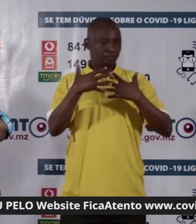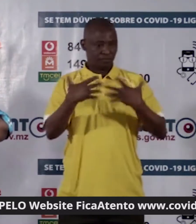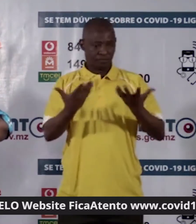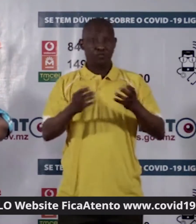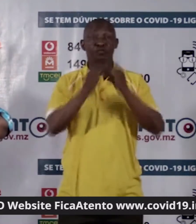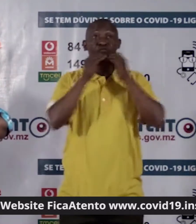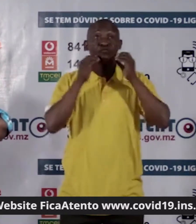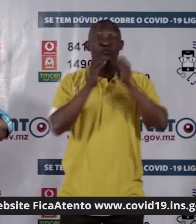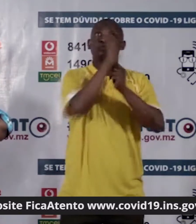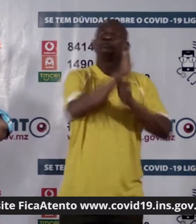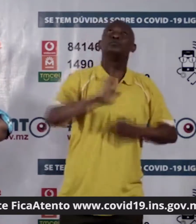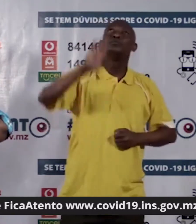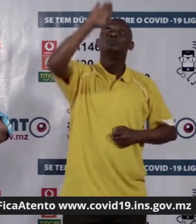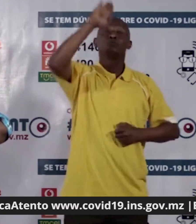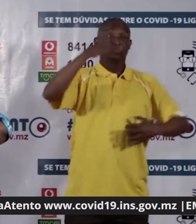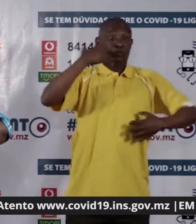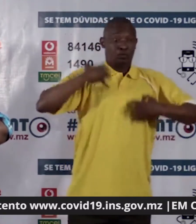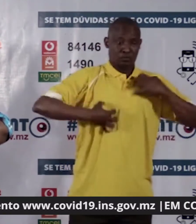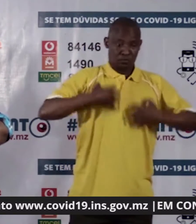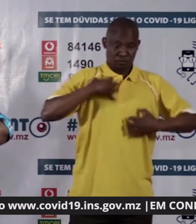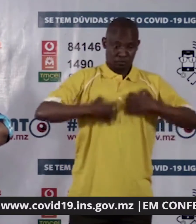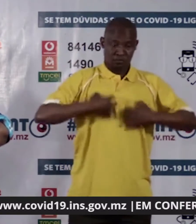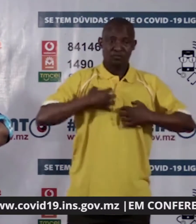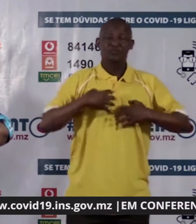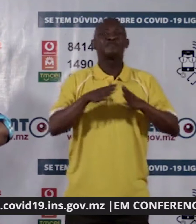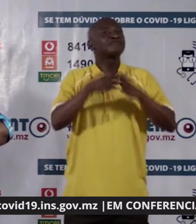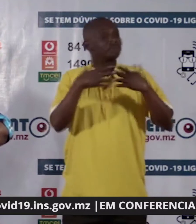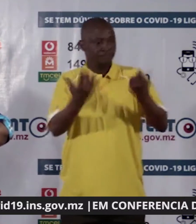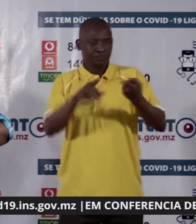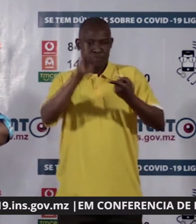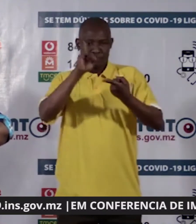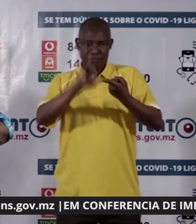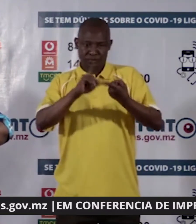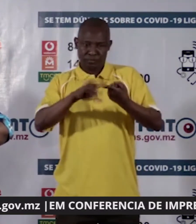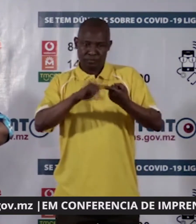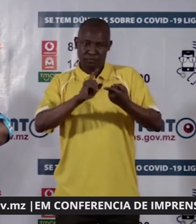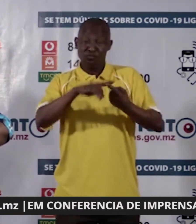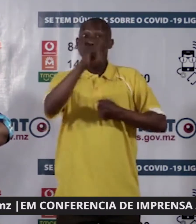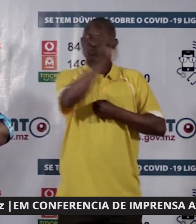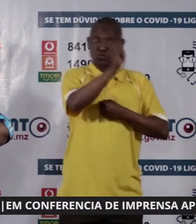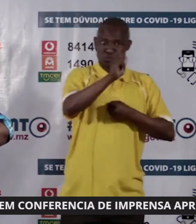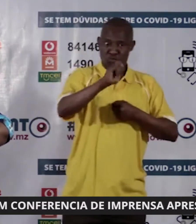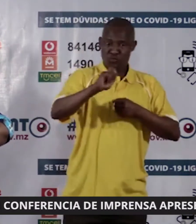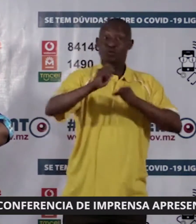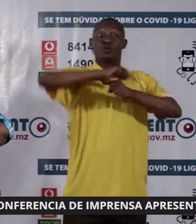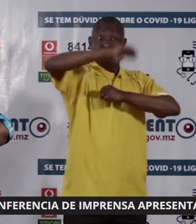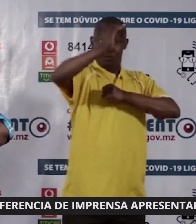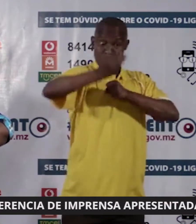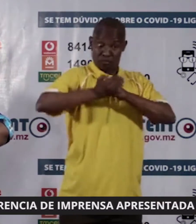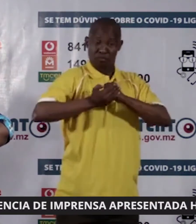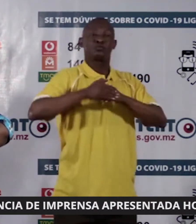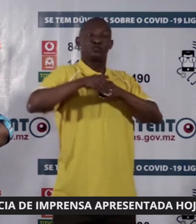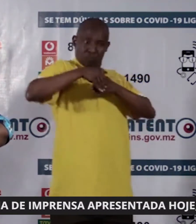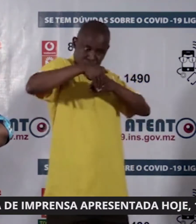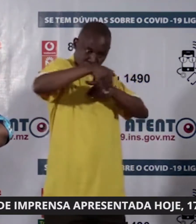país, onde uma delas é a retoma às aulas e a outra é também